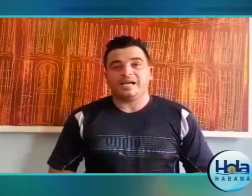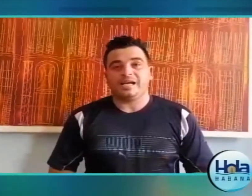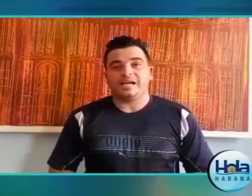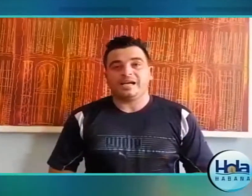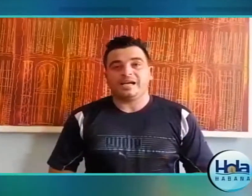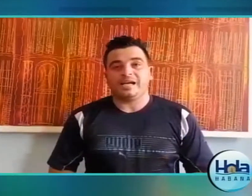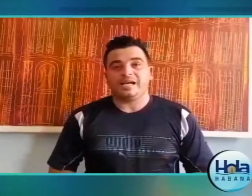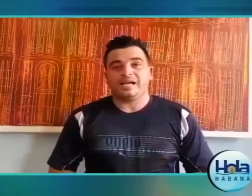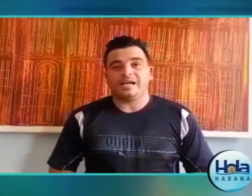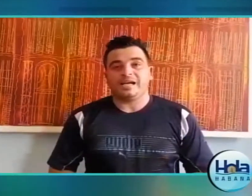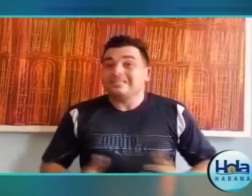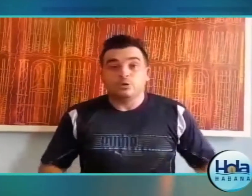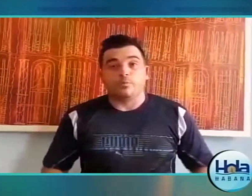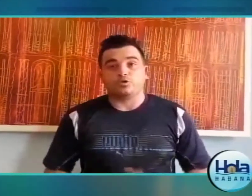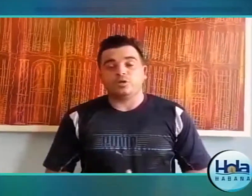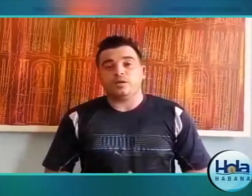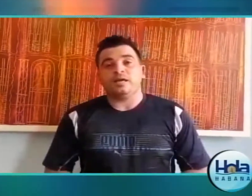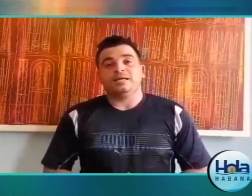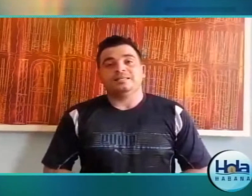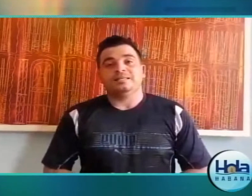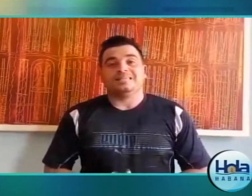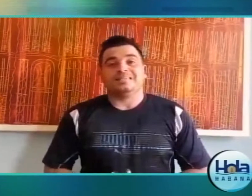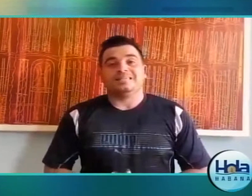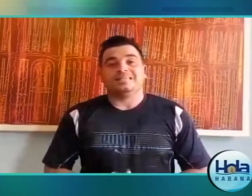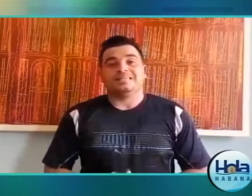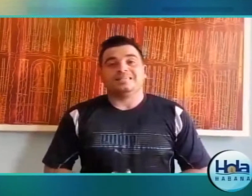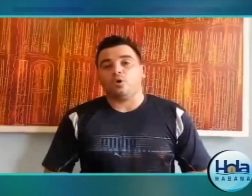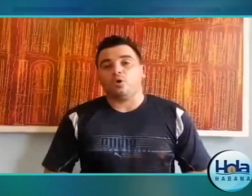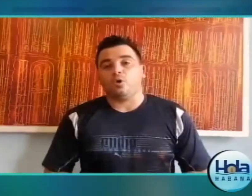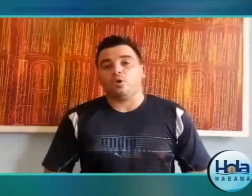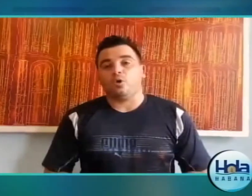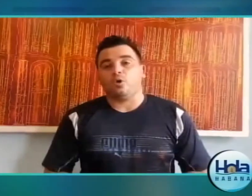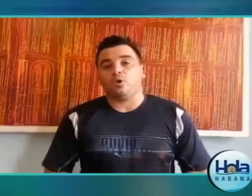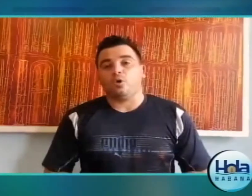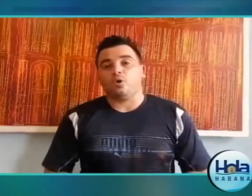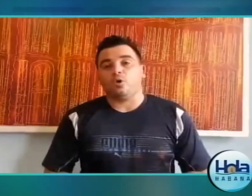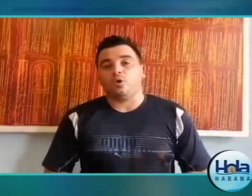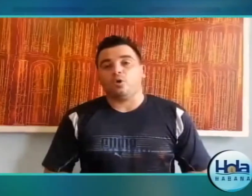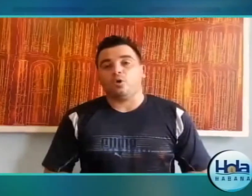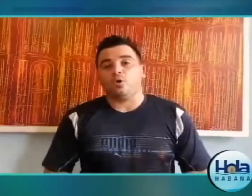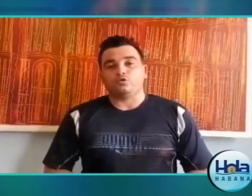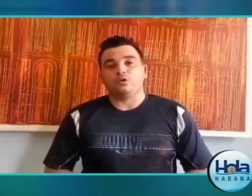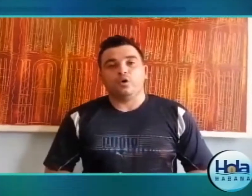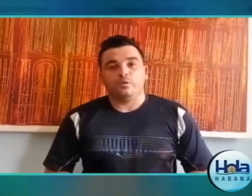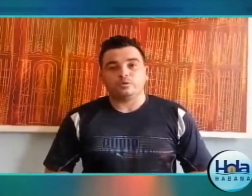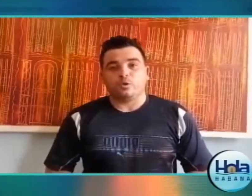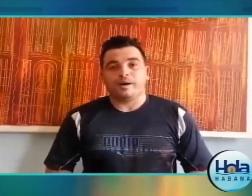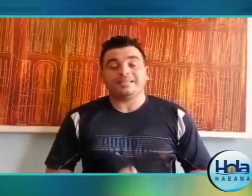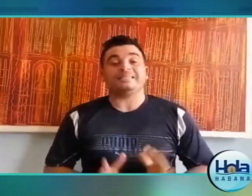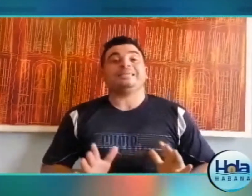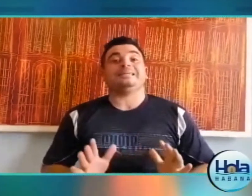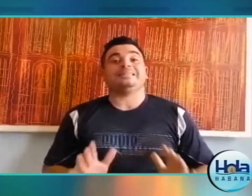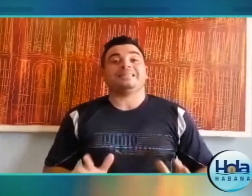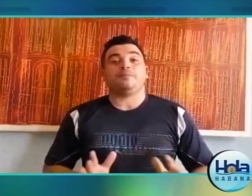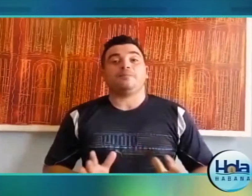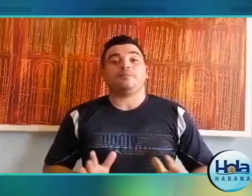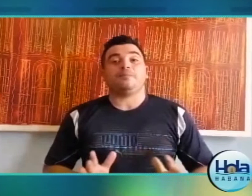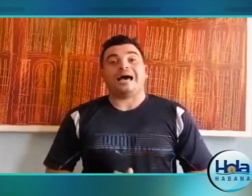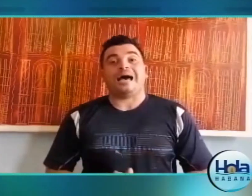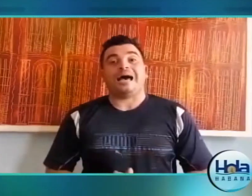Dominicana, Panamá, no ha sido posible. Se presentaron todos los papeles en la embajada de Estados Unidos en nuestro país y estamos a la